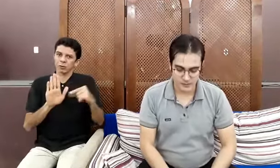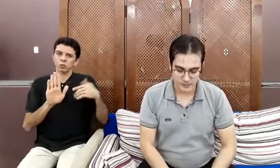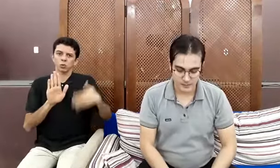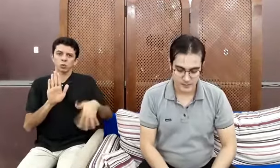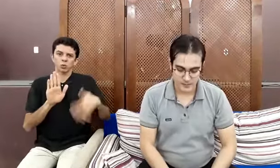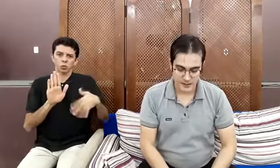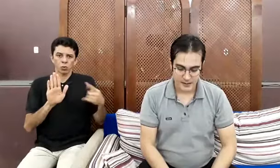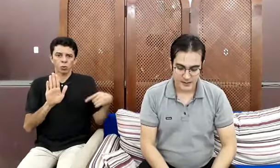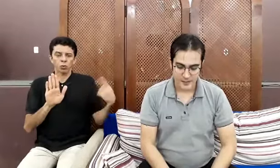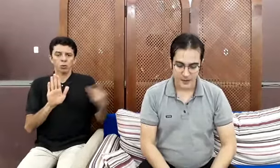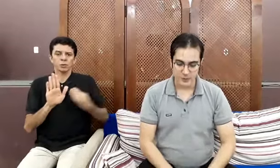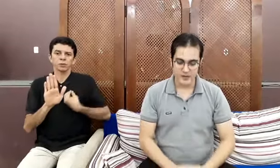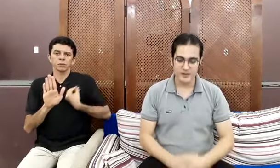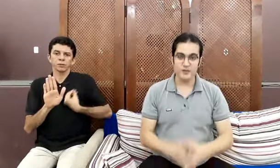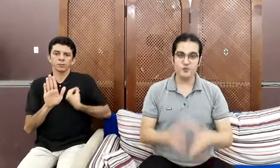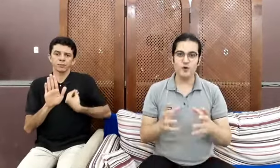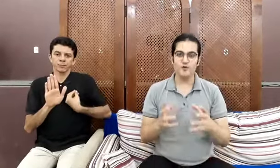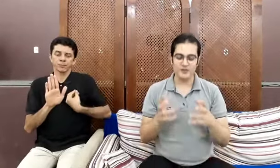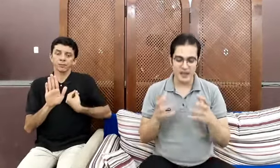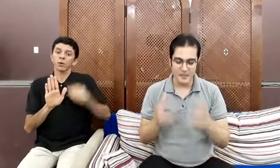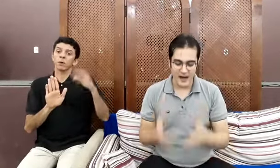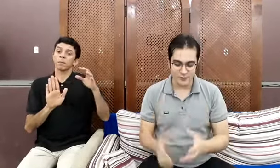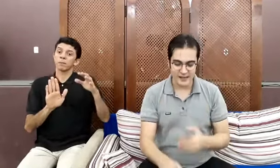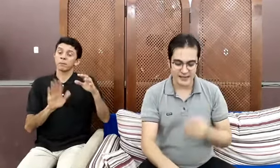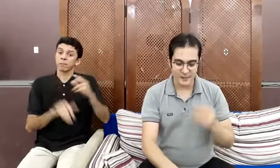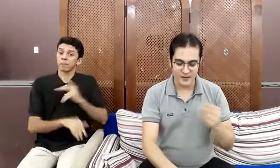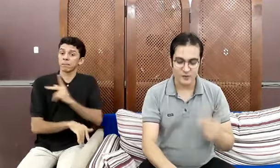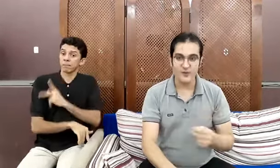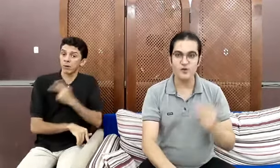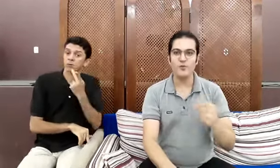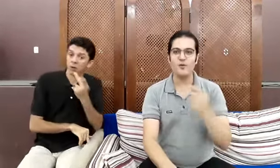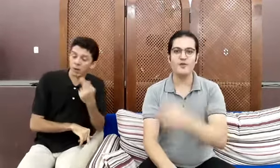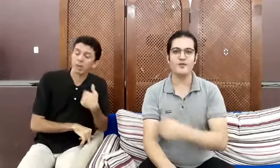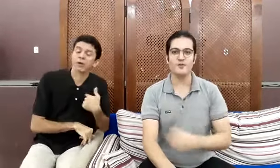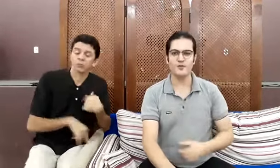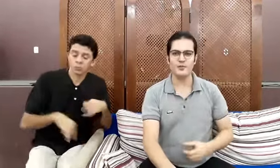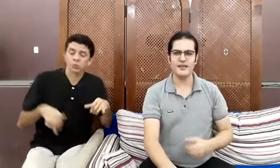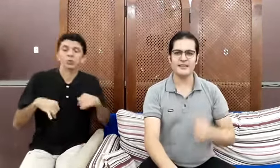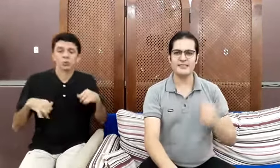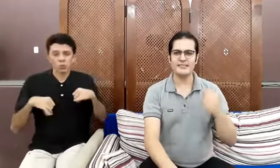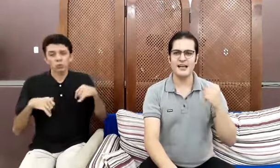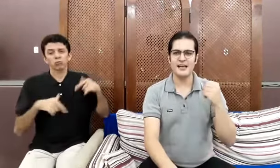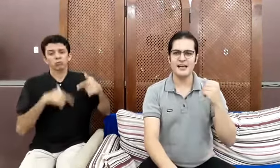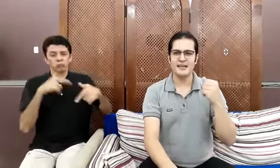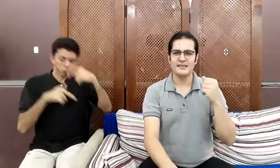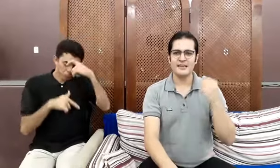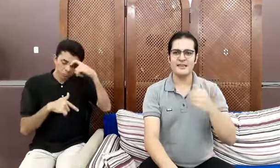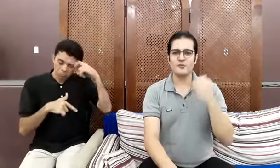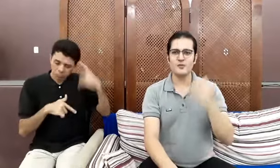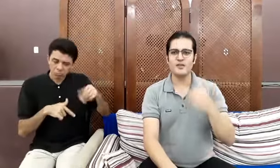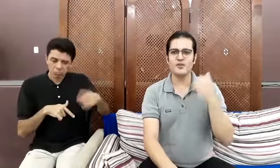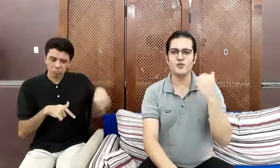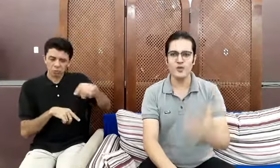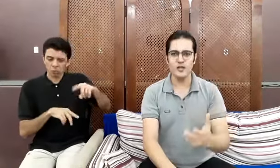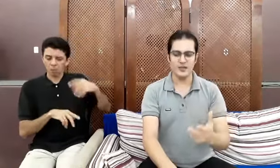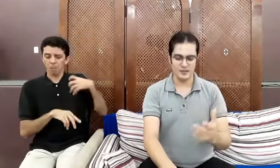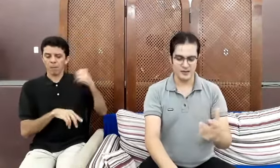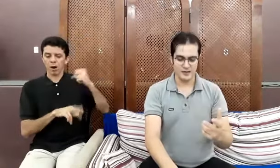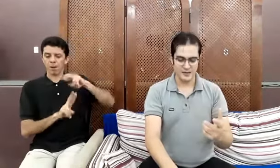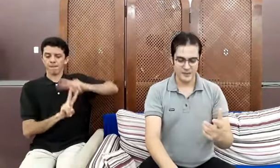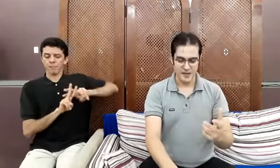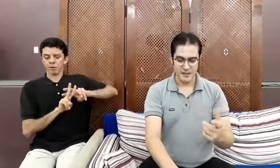hoje. Paulo ele diz: eu sofro trabalhos e até prisões como um malfeitor, podem até estar tentando me